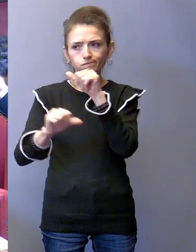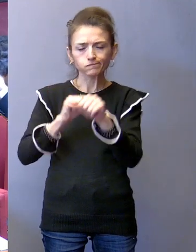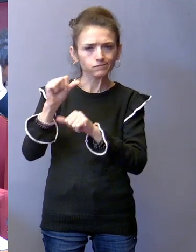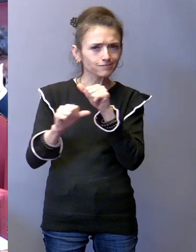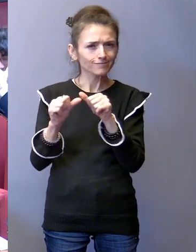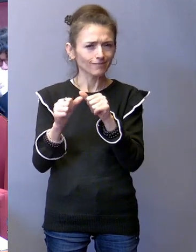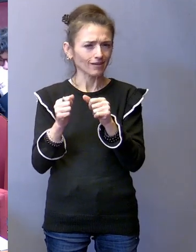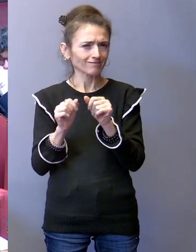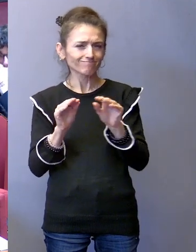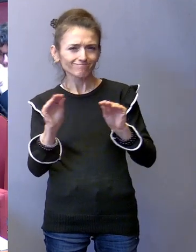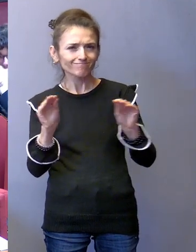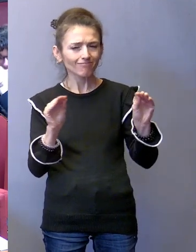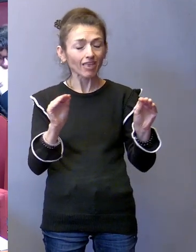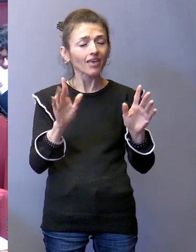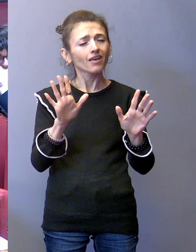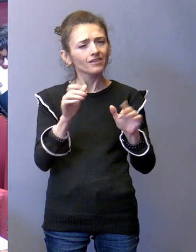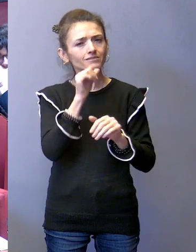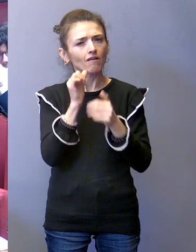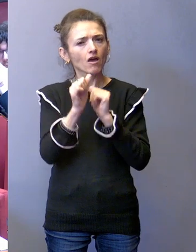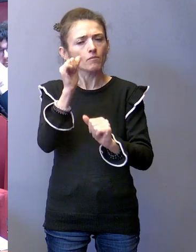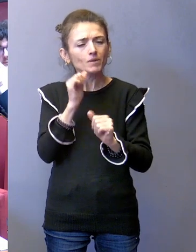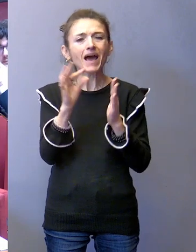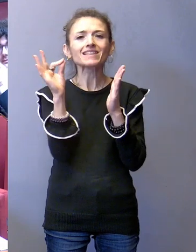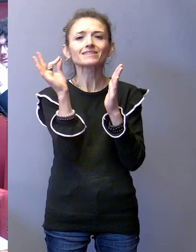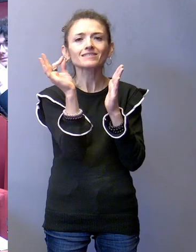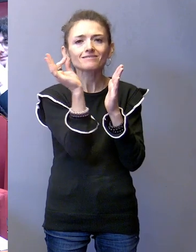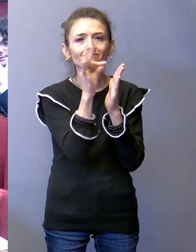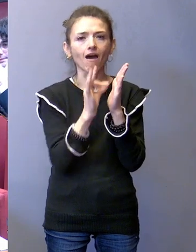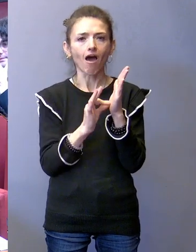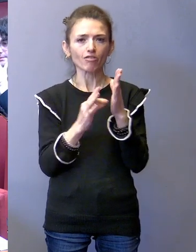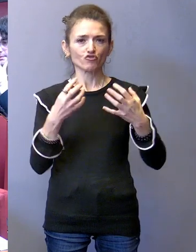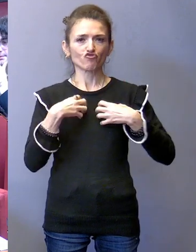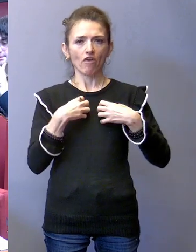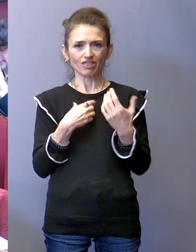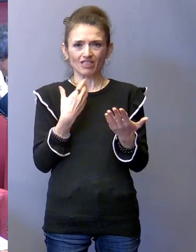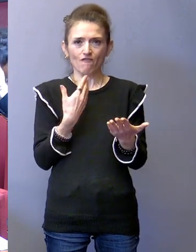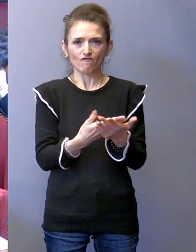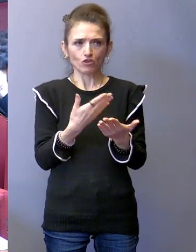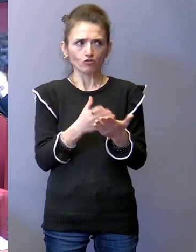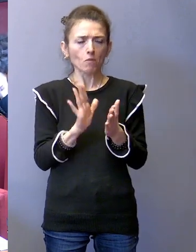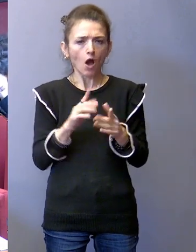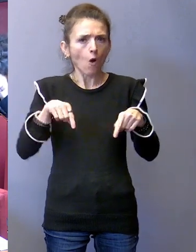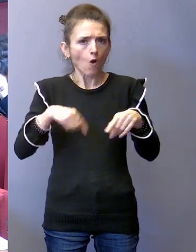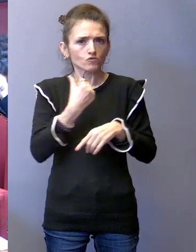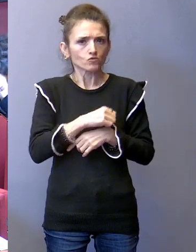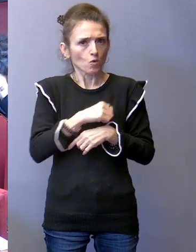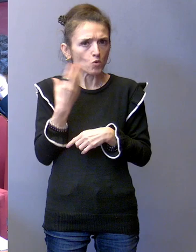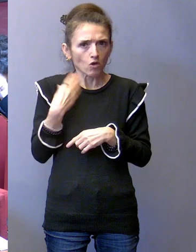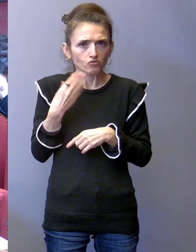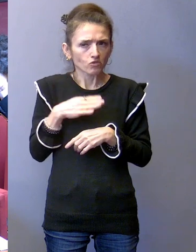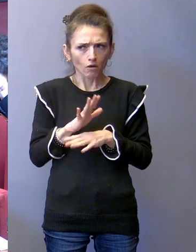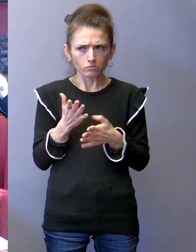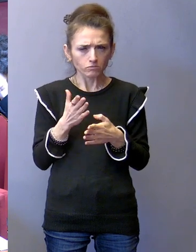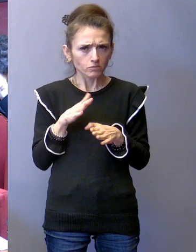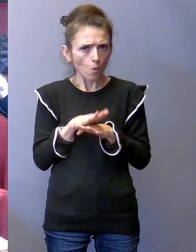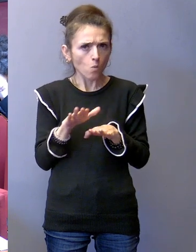vuol dire avere anche dei dati scientifici che ahimè oggi Genova poco anzi per nulla usa perché non